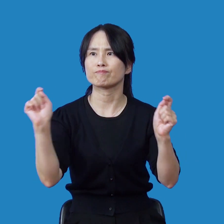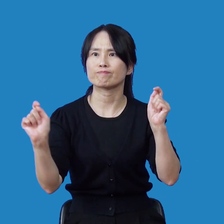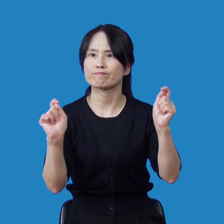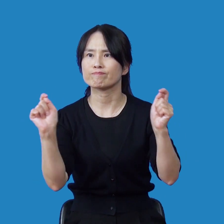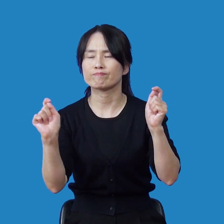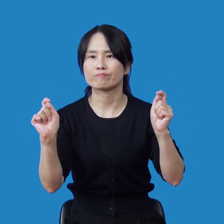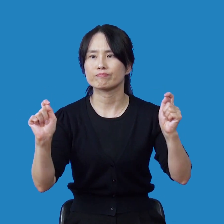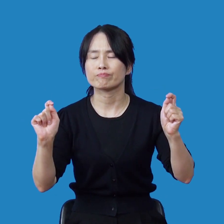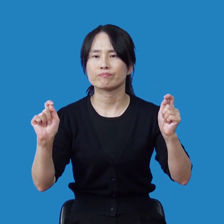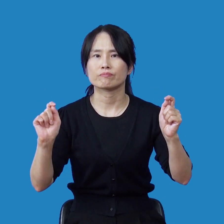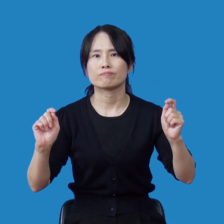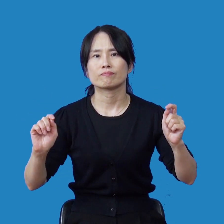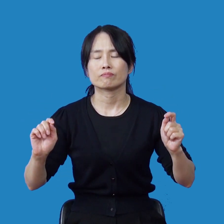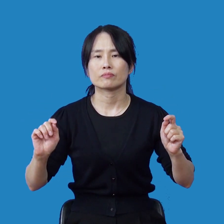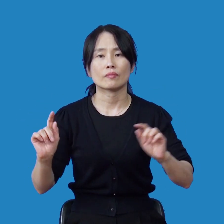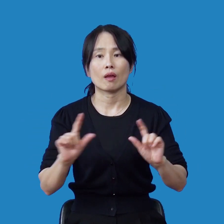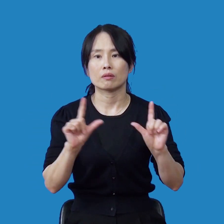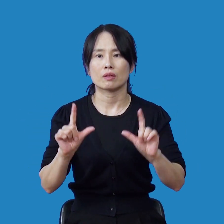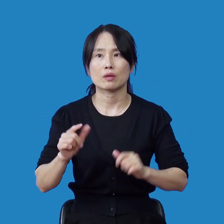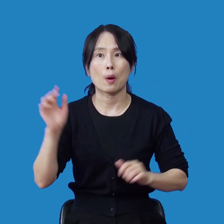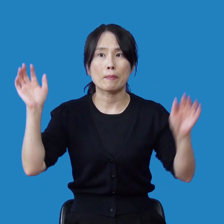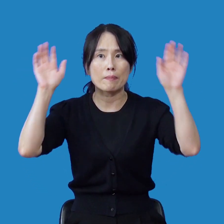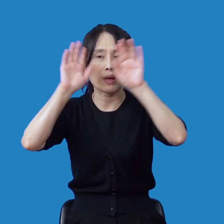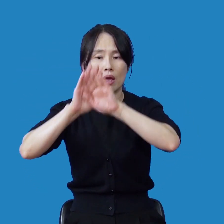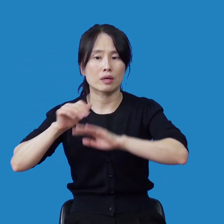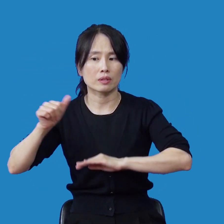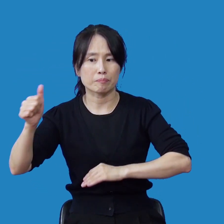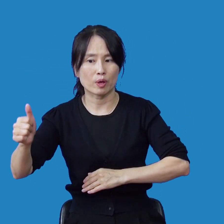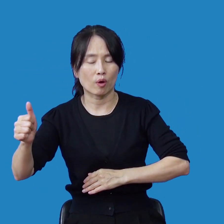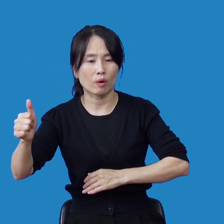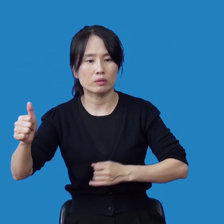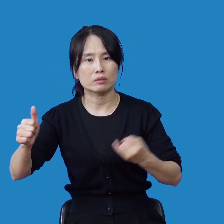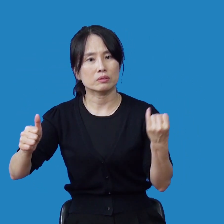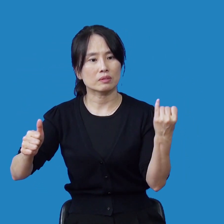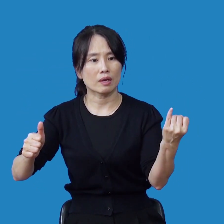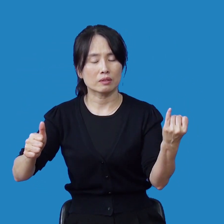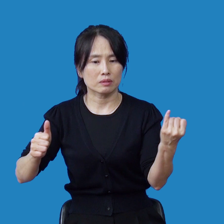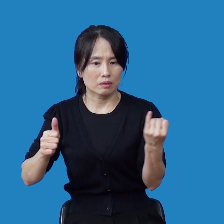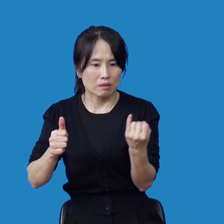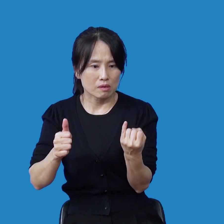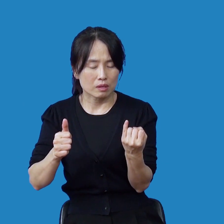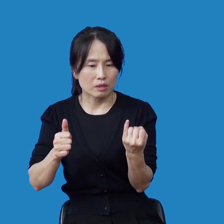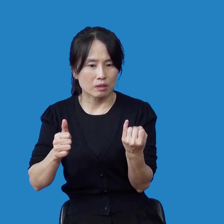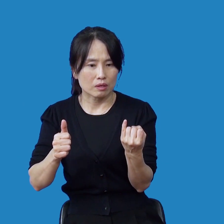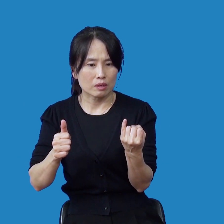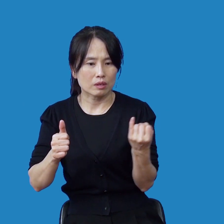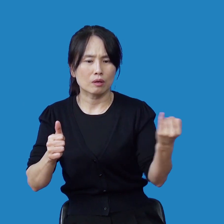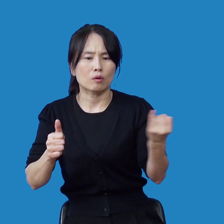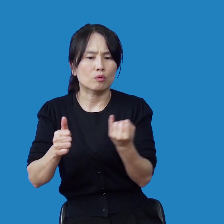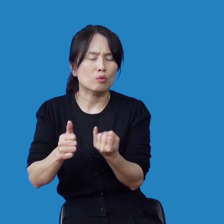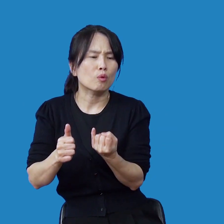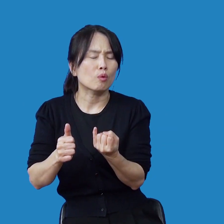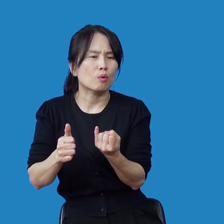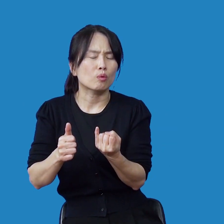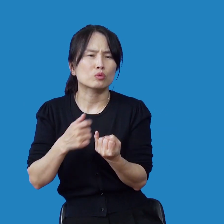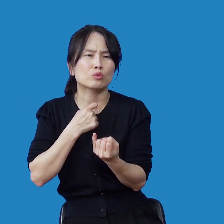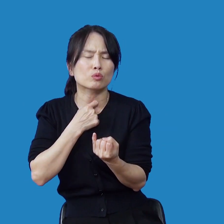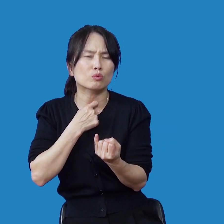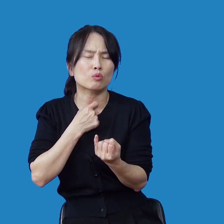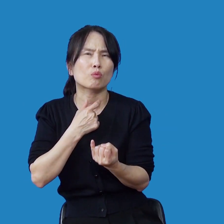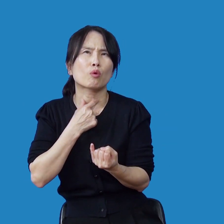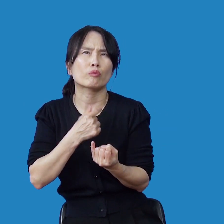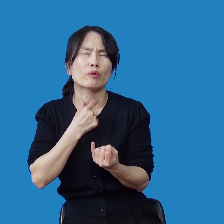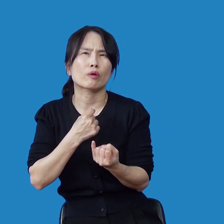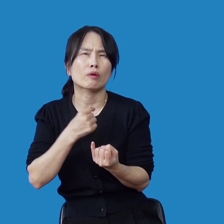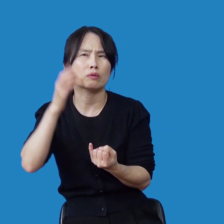않습니다. 밤이 되면 남편은 아내가 다가와서 곁에 누워주기를 바라고, 아내는